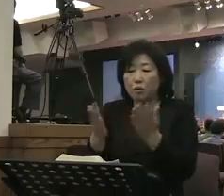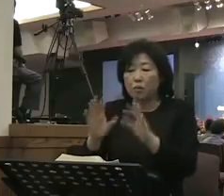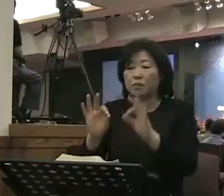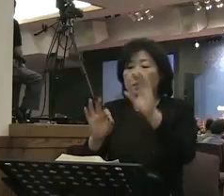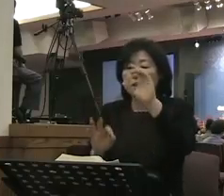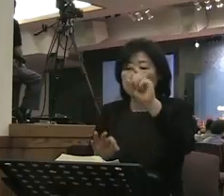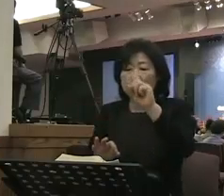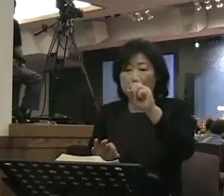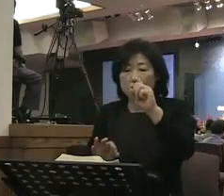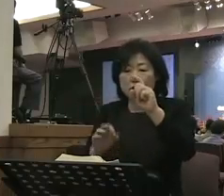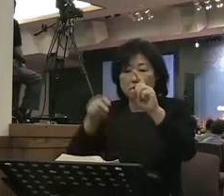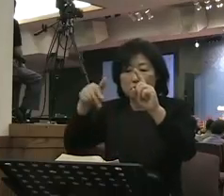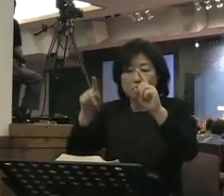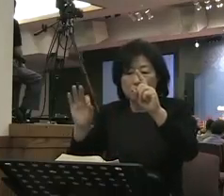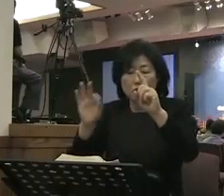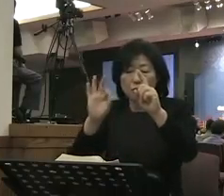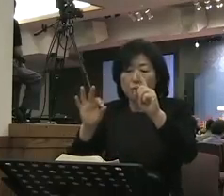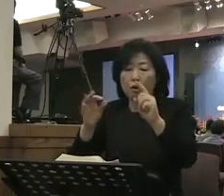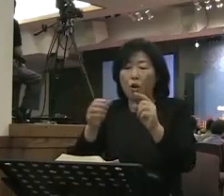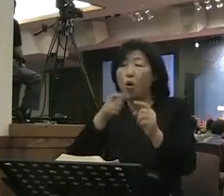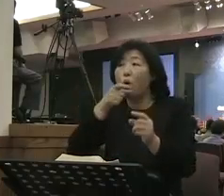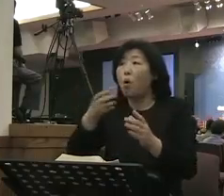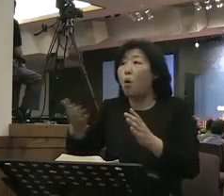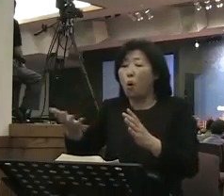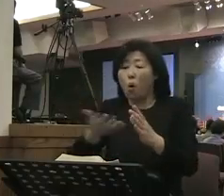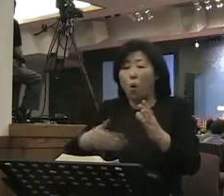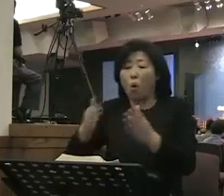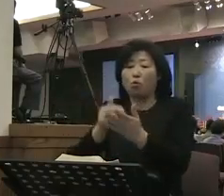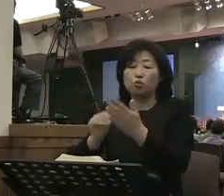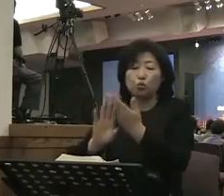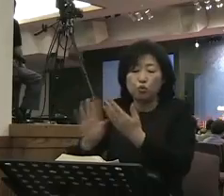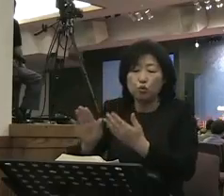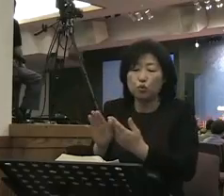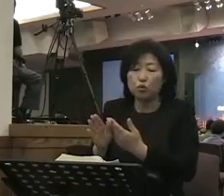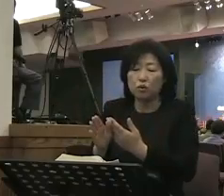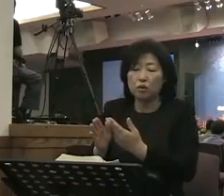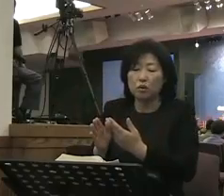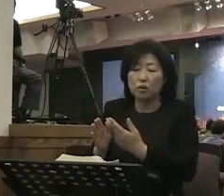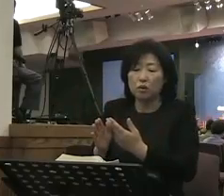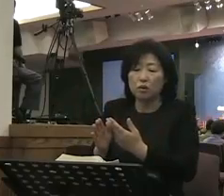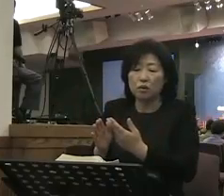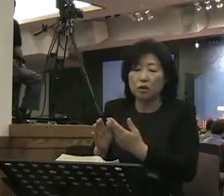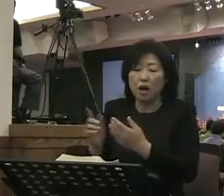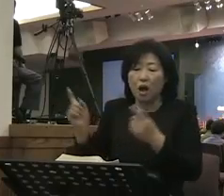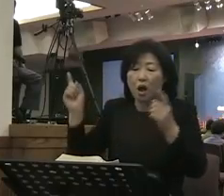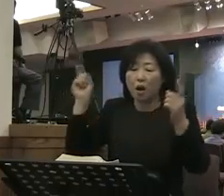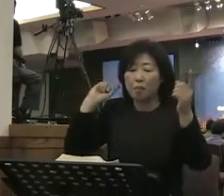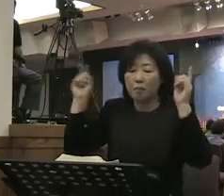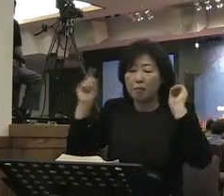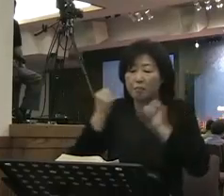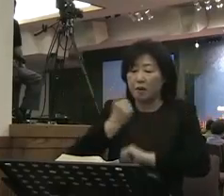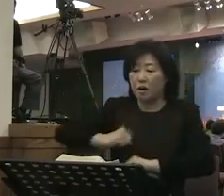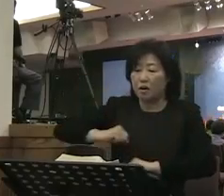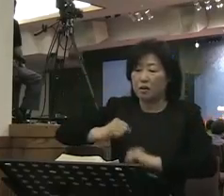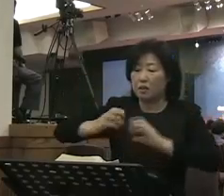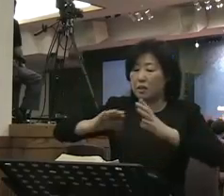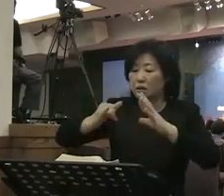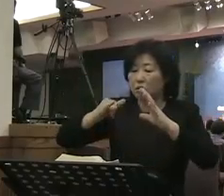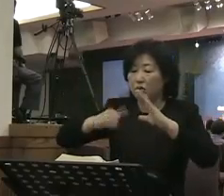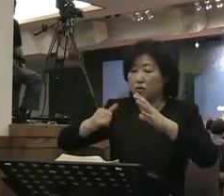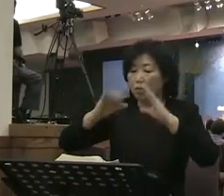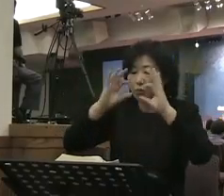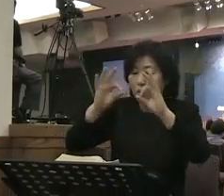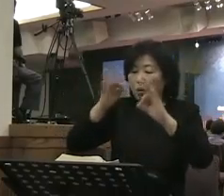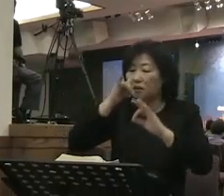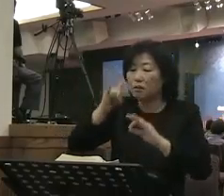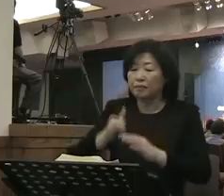11장에서는 홍수 후 다시 하나님을 저버리고 반항하고 있는 세상이 보이고 있습니다.